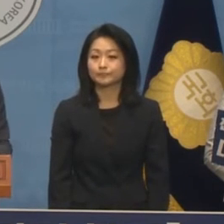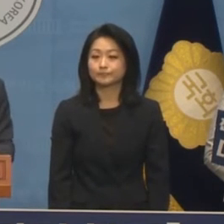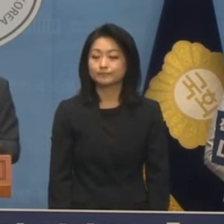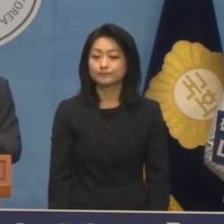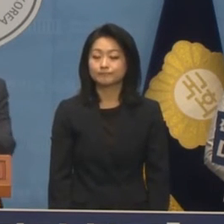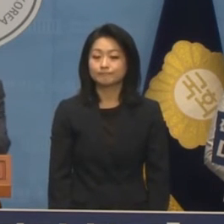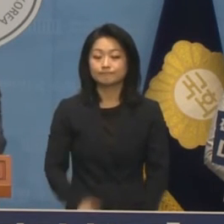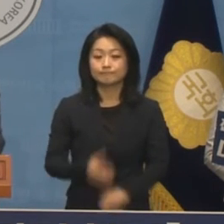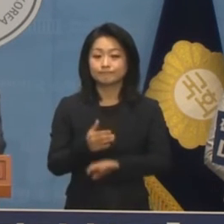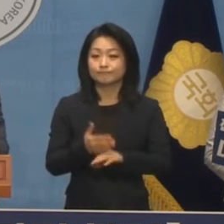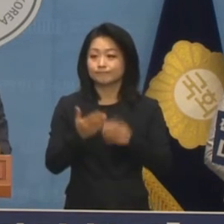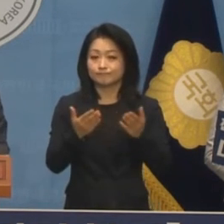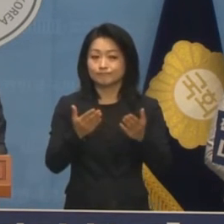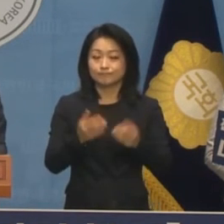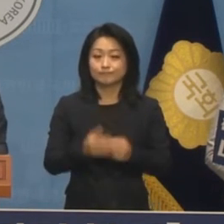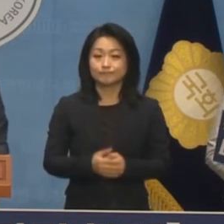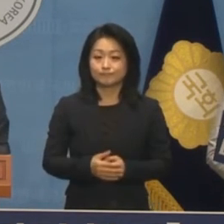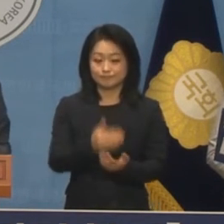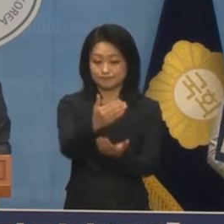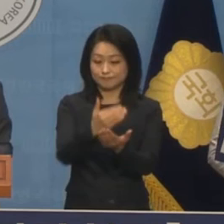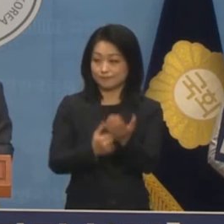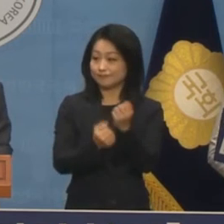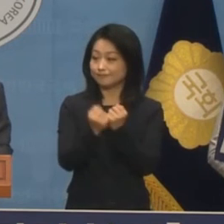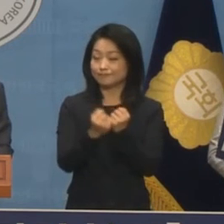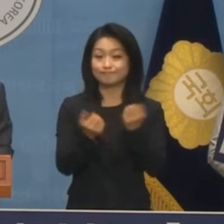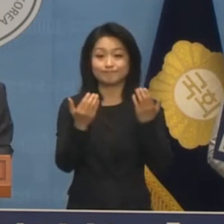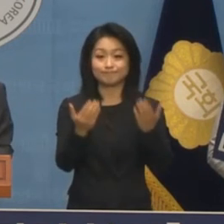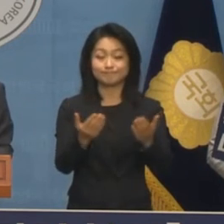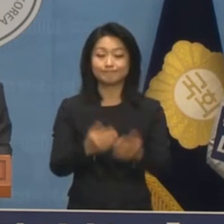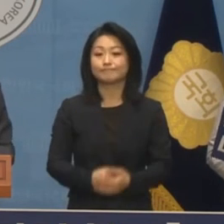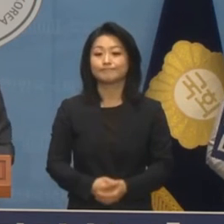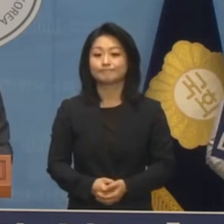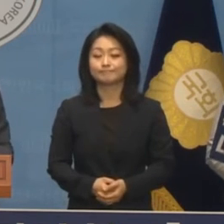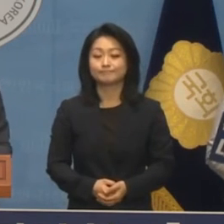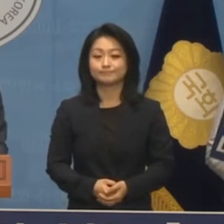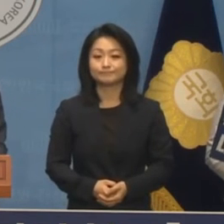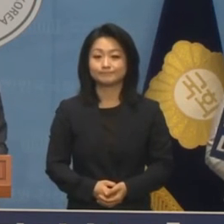네, 감사합니다. 이어서 성명서 낭독하는 시간을 갖겠습니다.